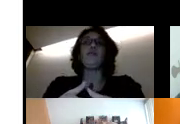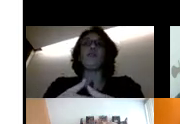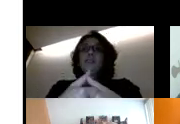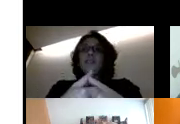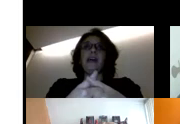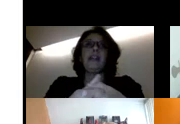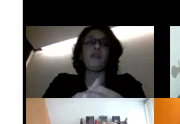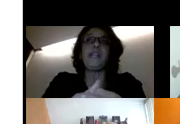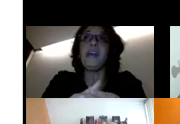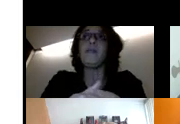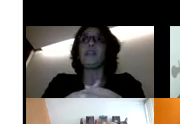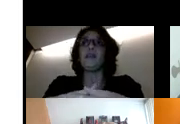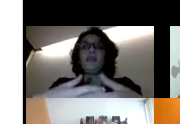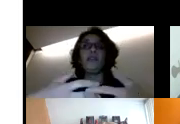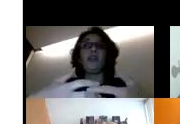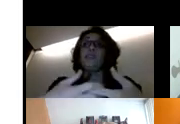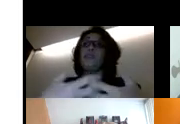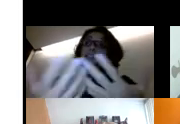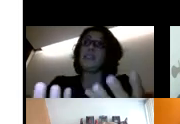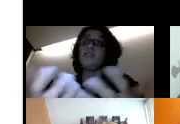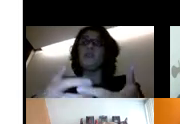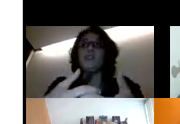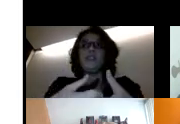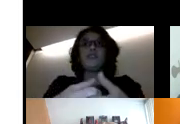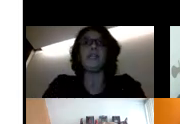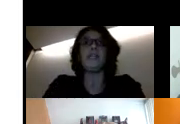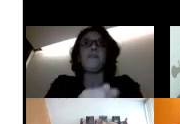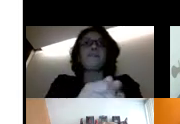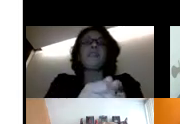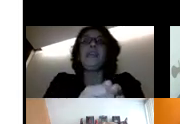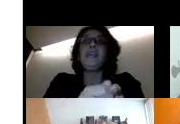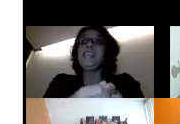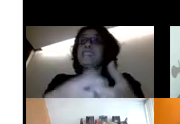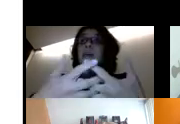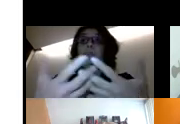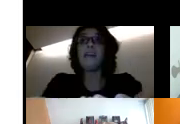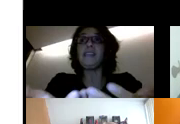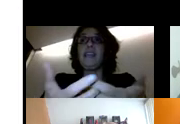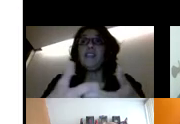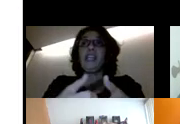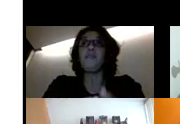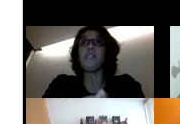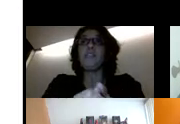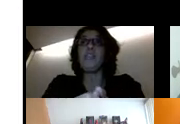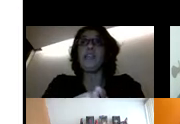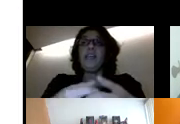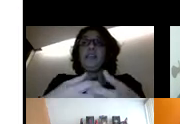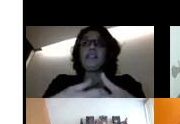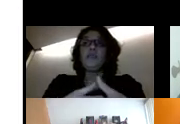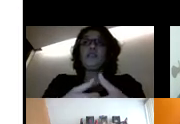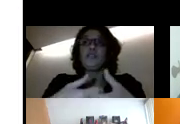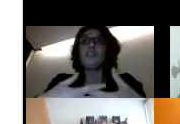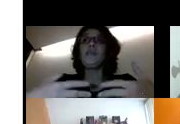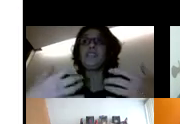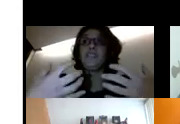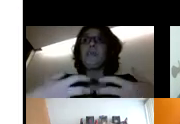¿no? La modalidad, por ejemplo, los elementos de inclinación, como decía Rosa María, el ensamblaje, los elementos que